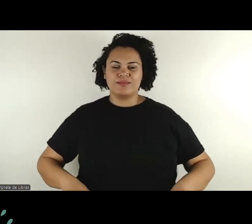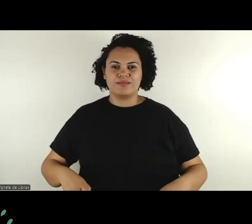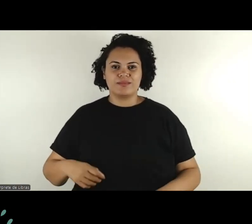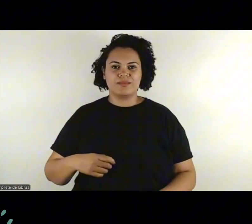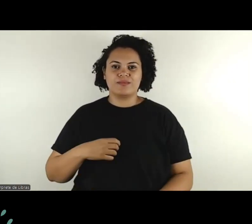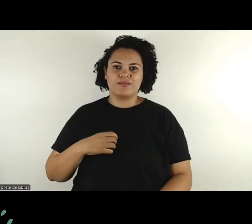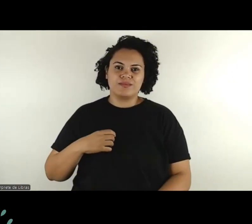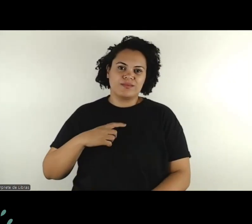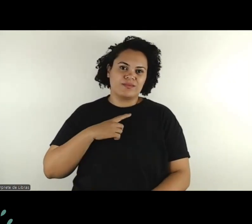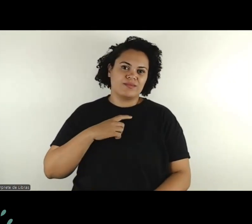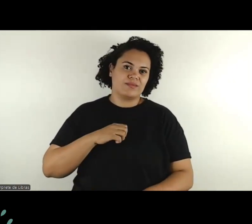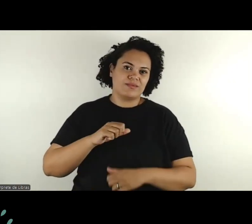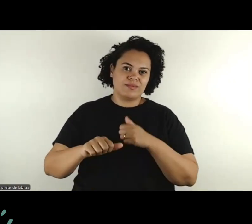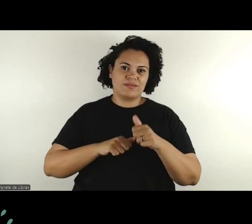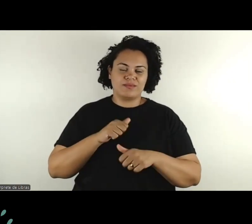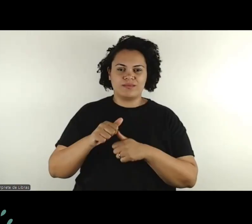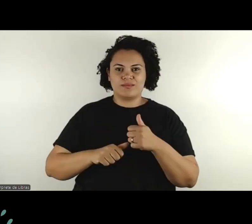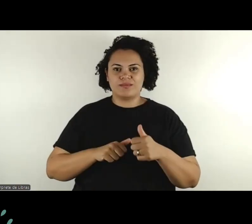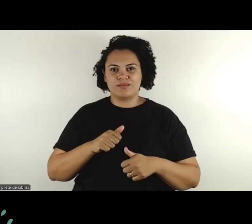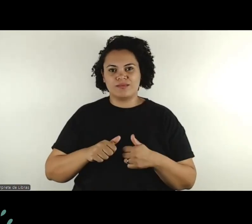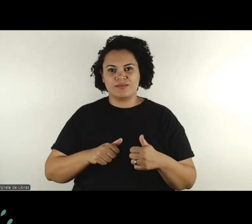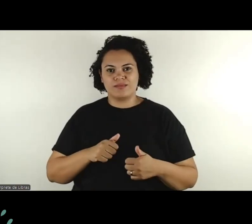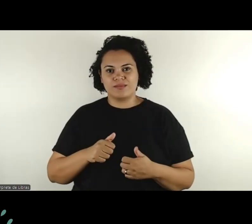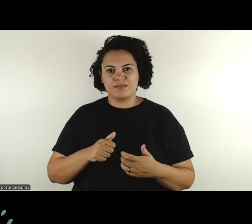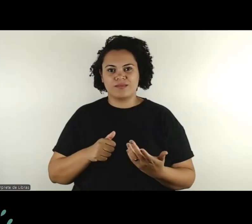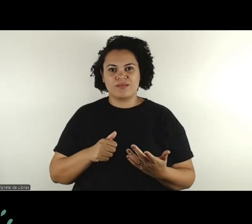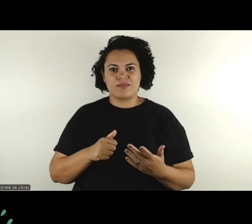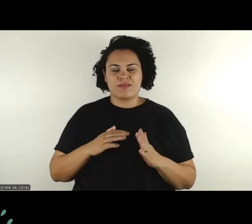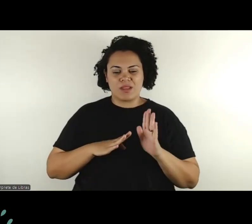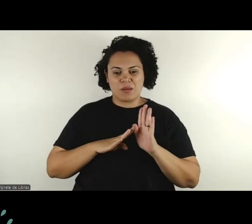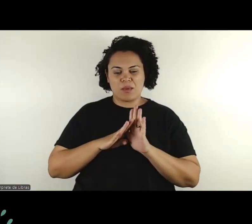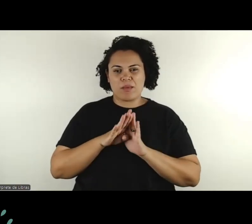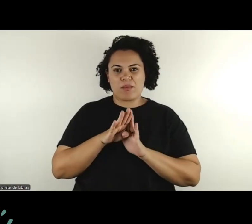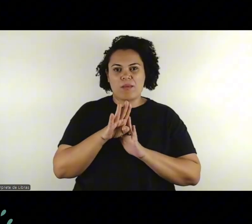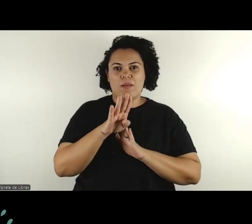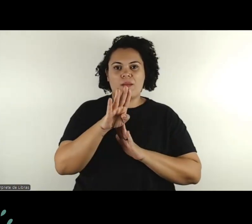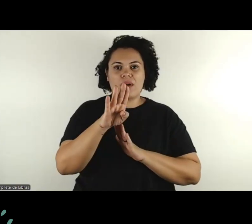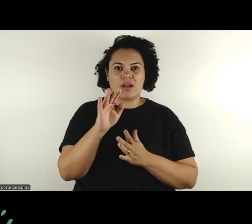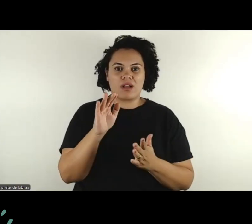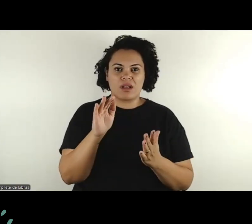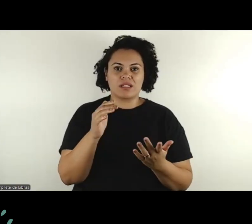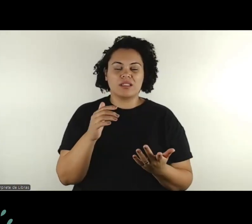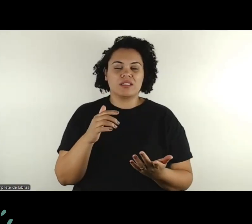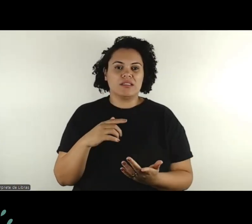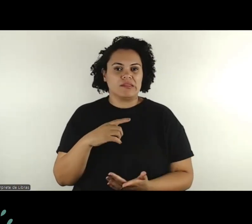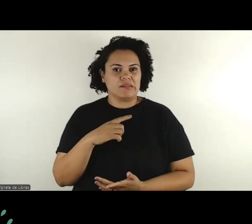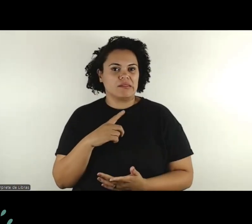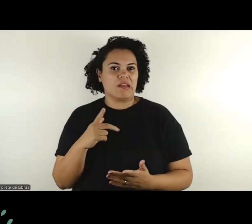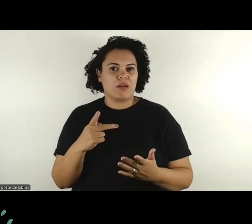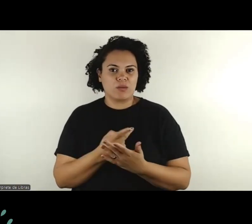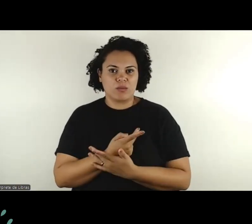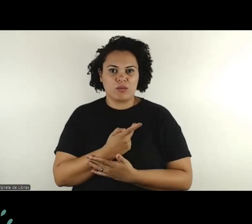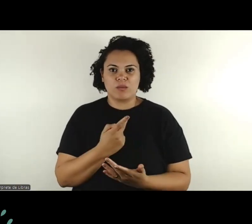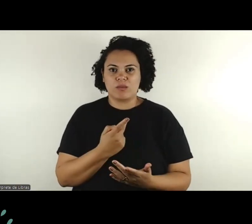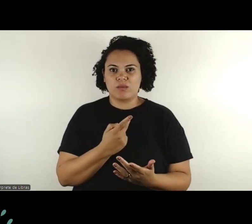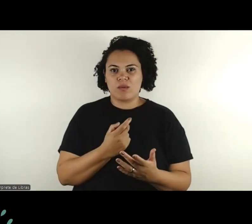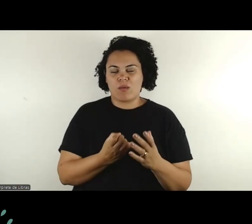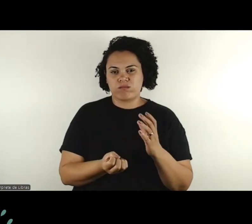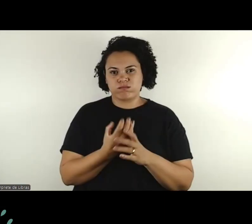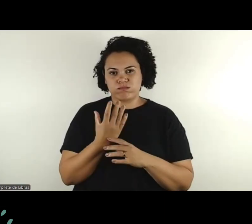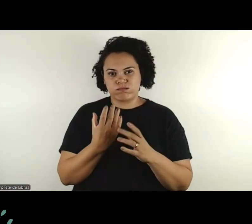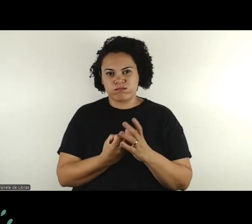psiquiátrica brasileira de forma bastante crescente e ascendente, né? Com a criação de